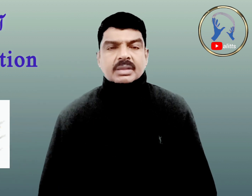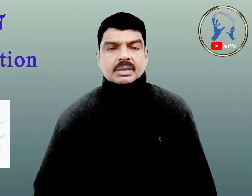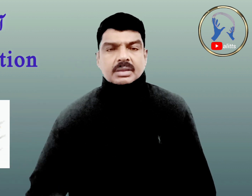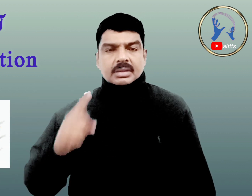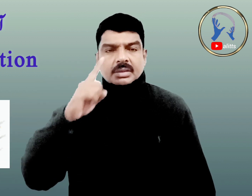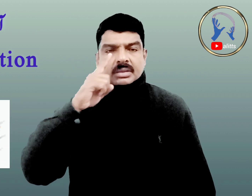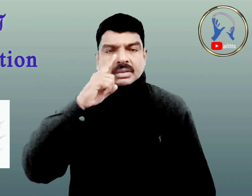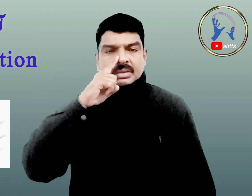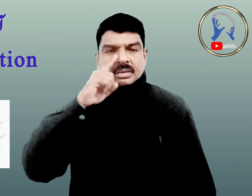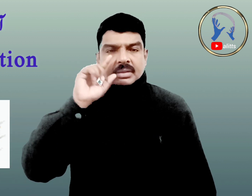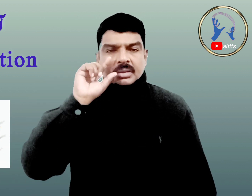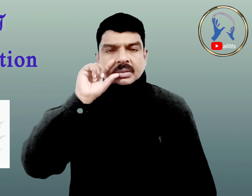आबादी,